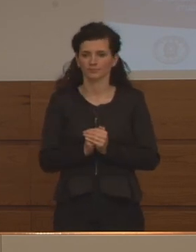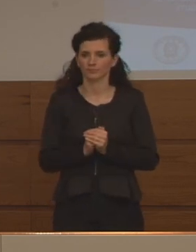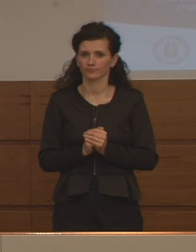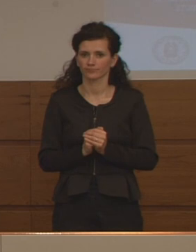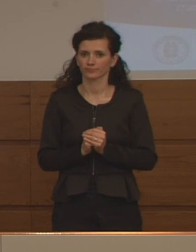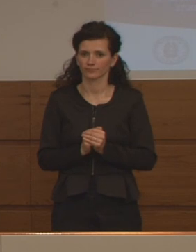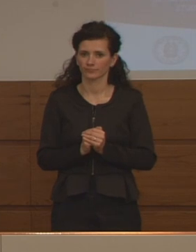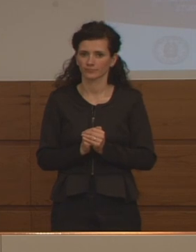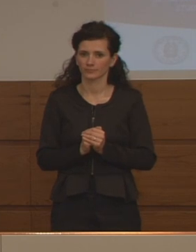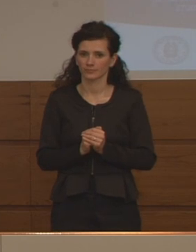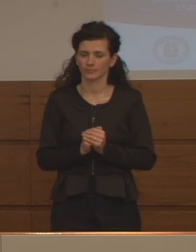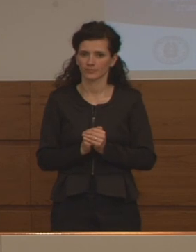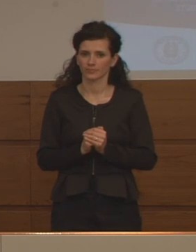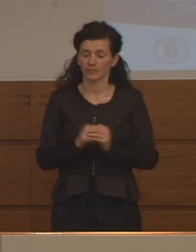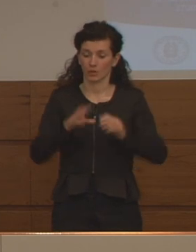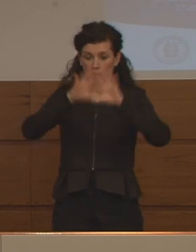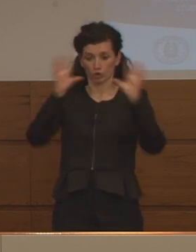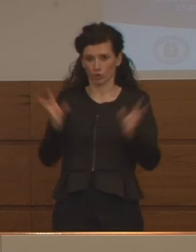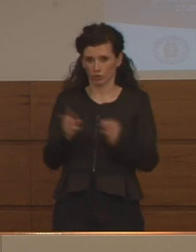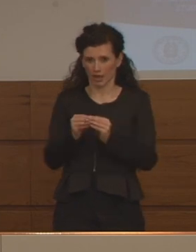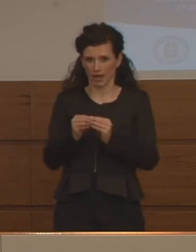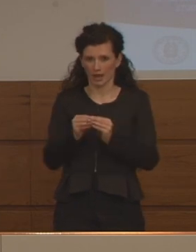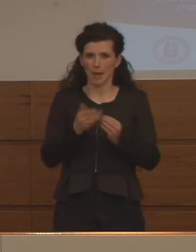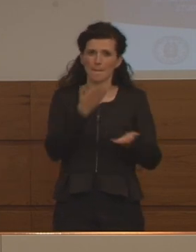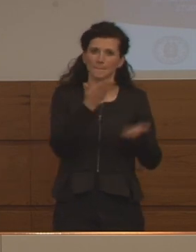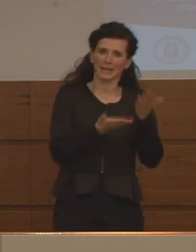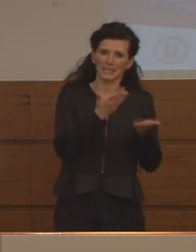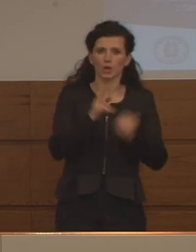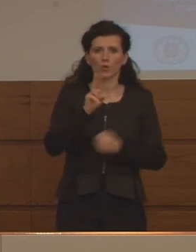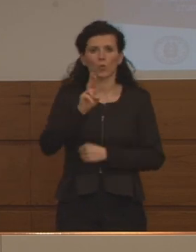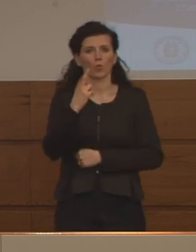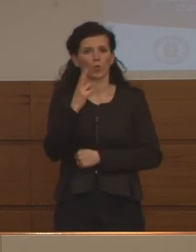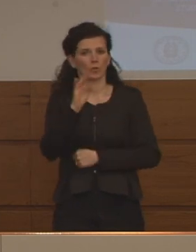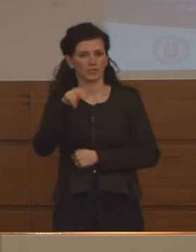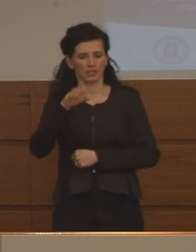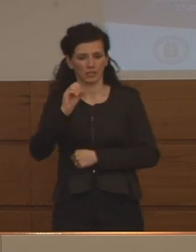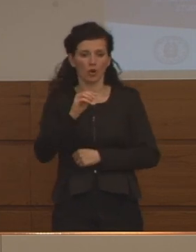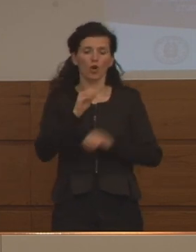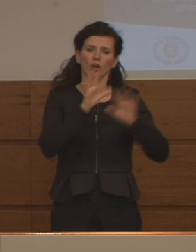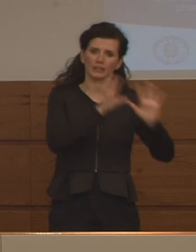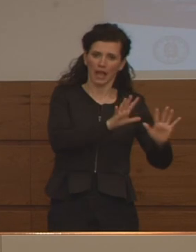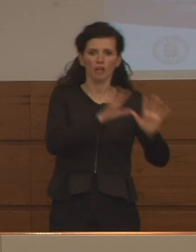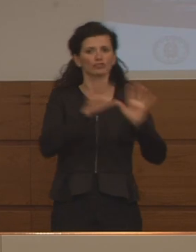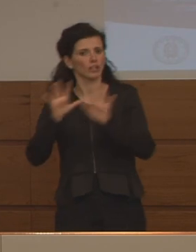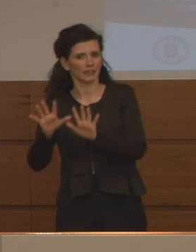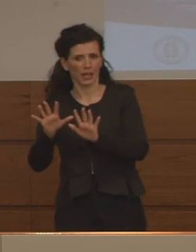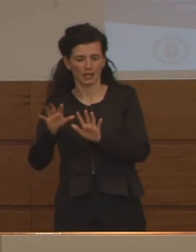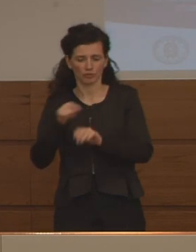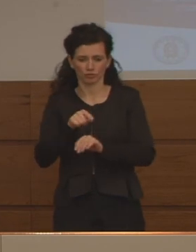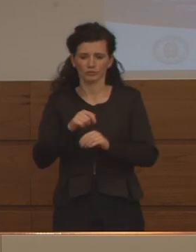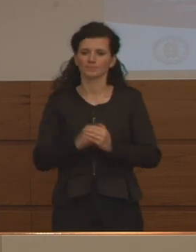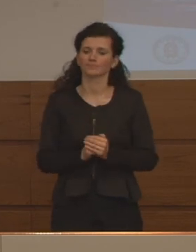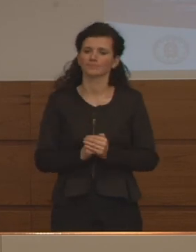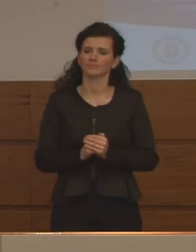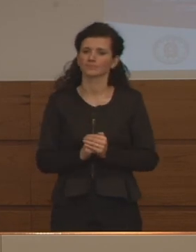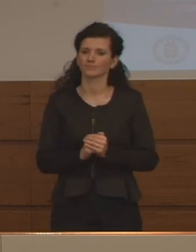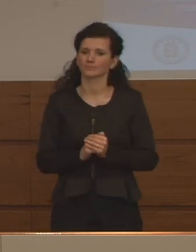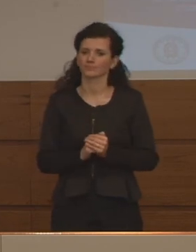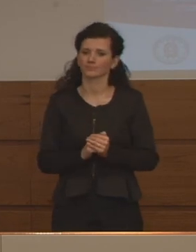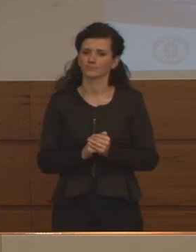allora in totale tra pesaro e urbino 10 a pesaro e 10 ott urbino per quanto riguarda